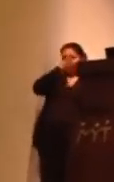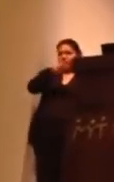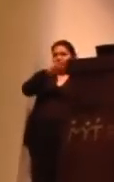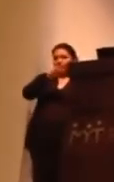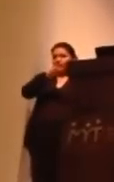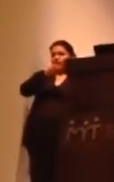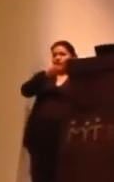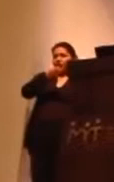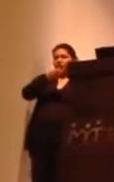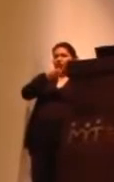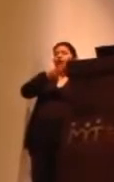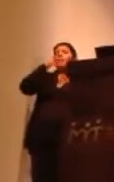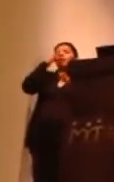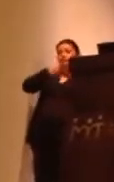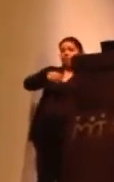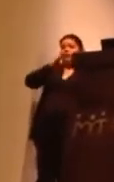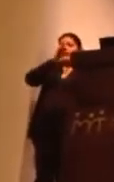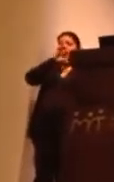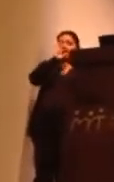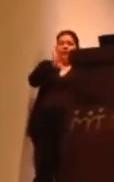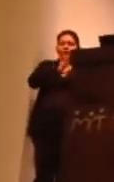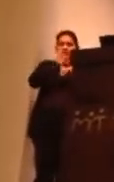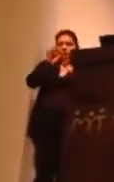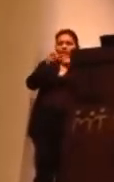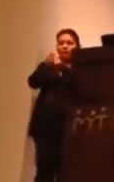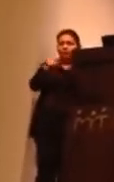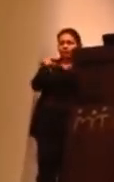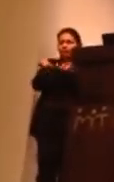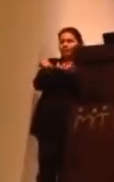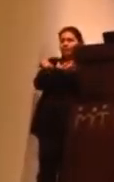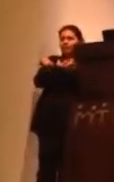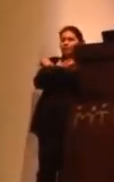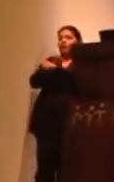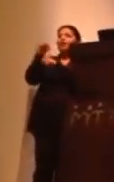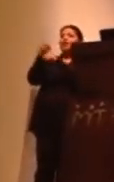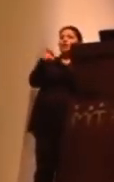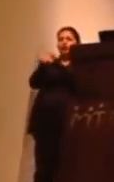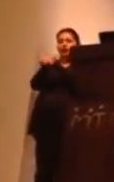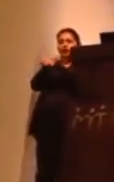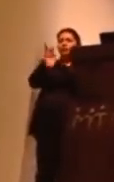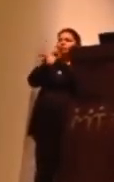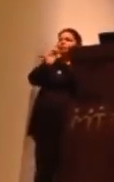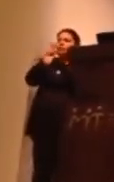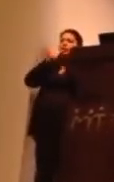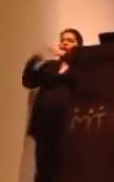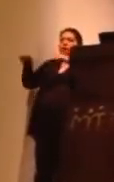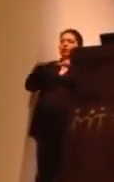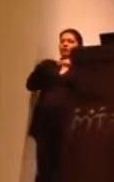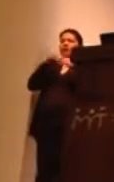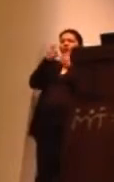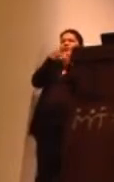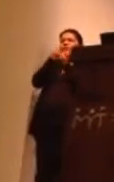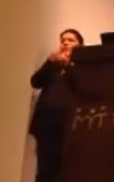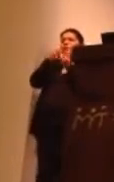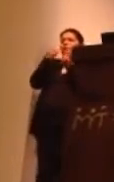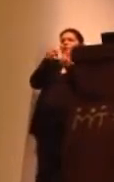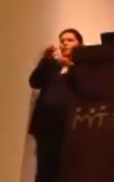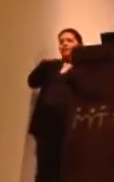Eso es falta de control de emociones. Emoción viene de la palabra mover, que quiere decir